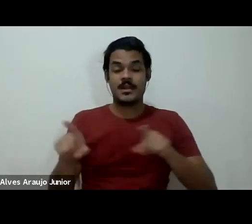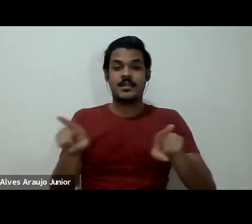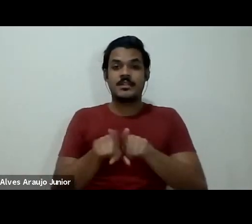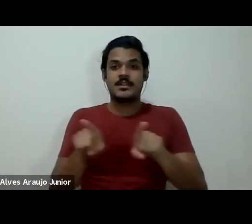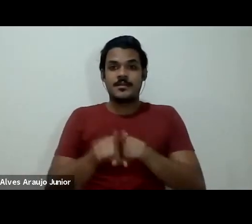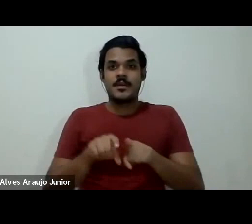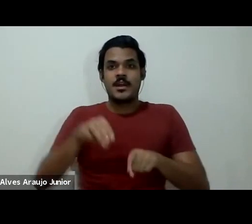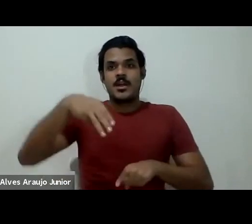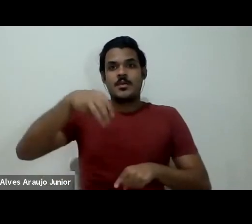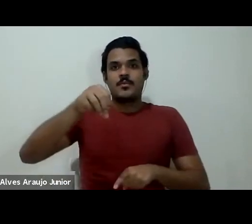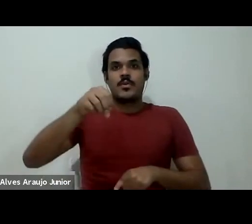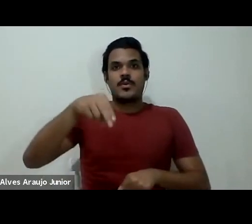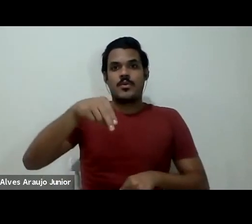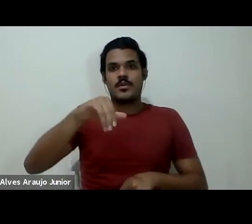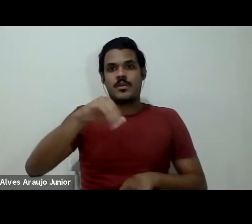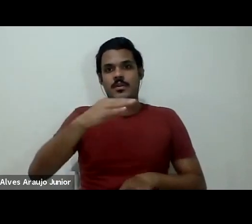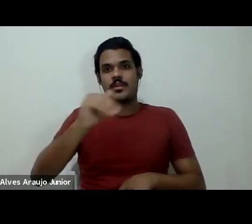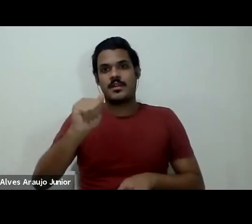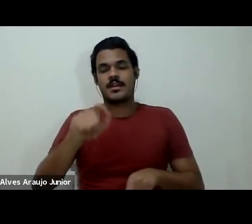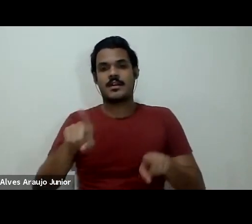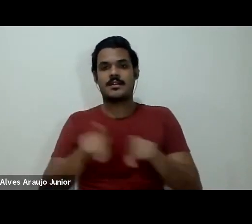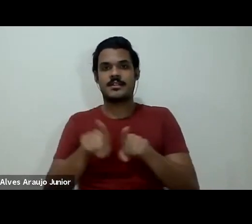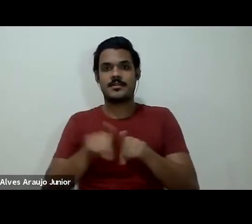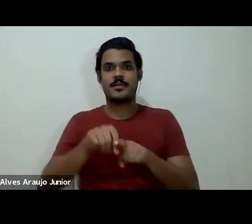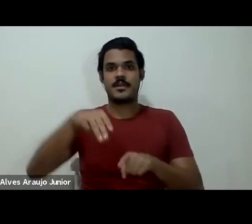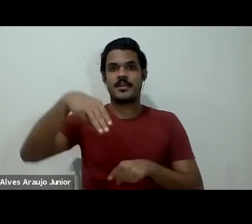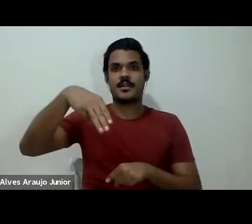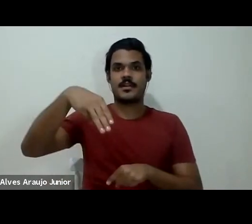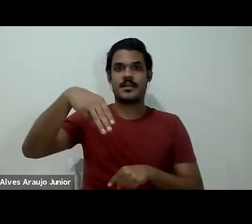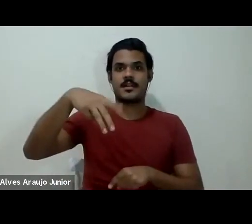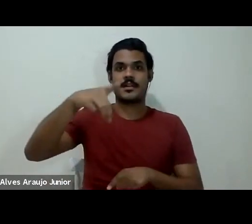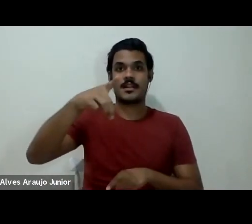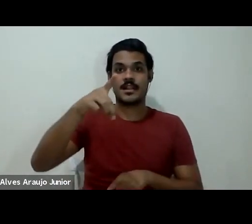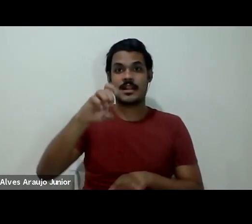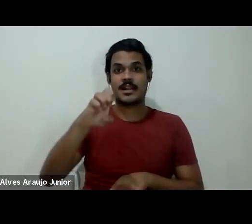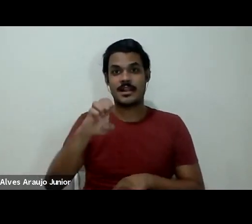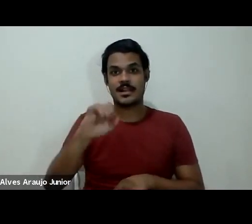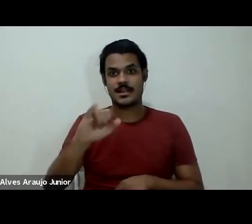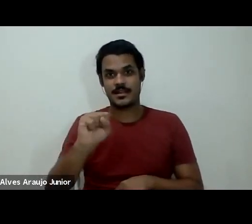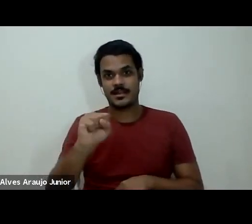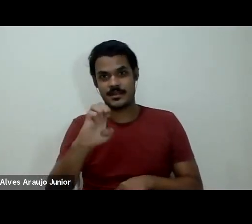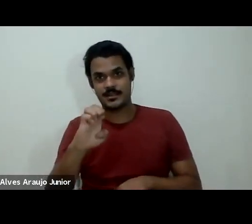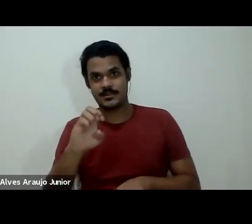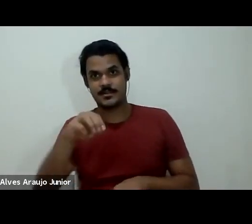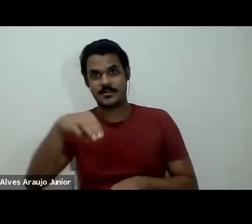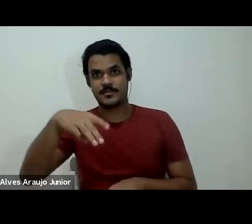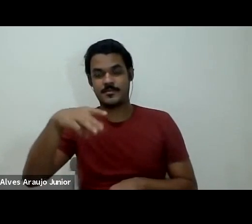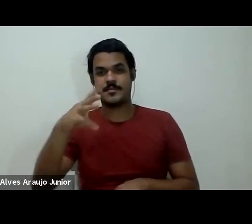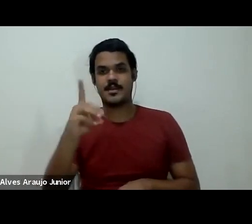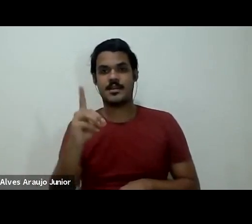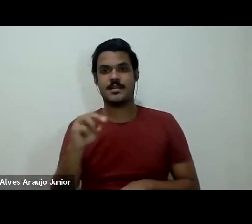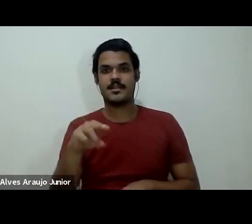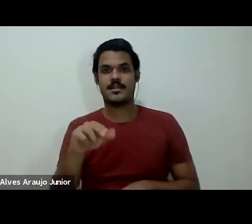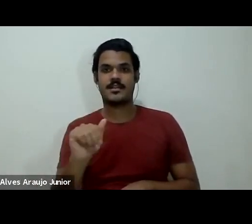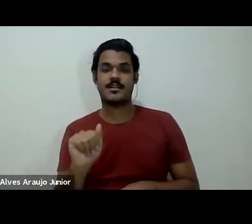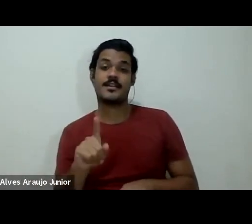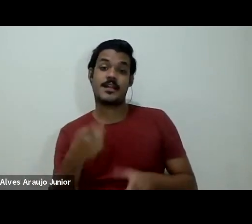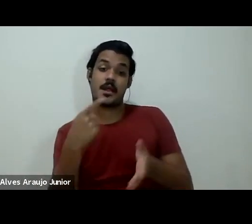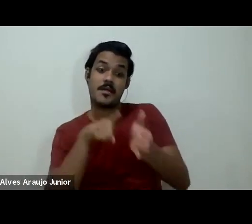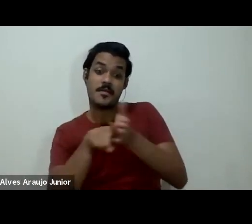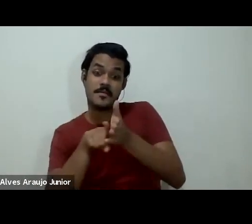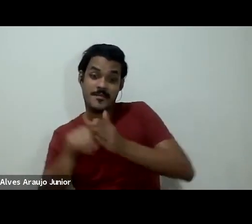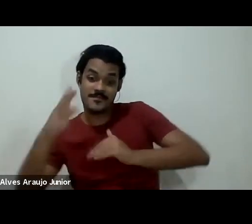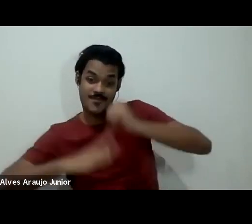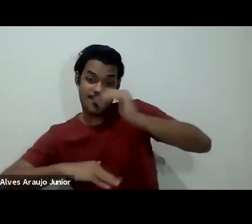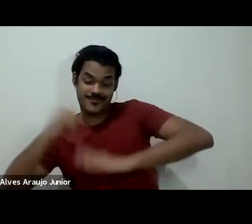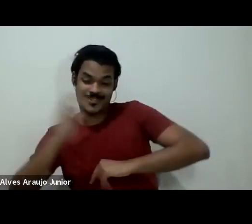Mônica, com Deise Medina, que é uma profissional, uma pesquisadora que se dedica